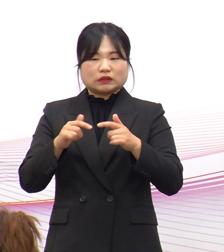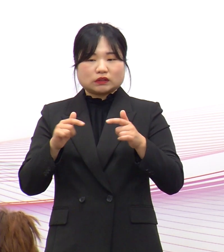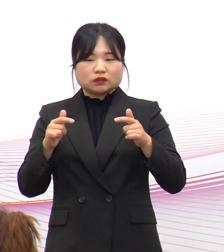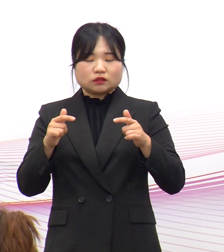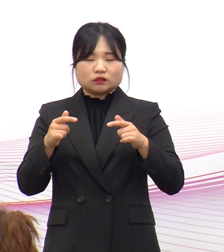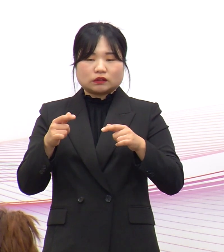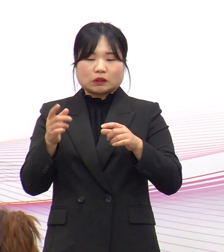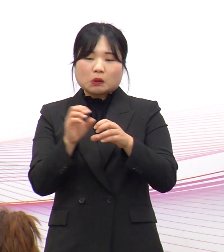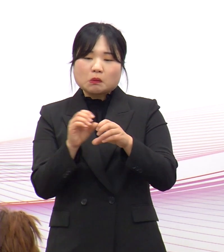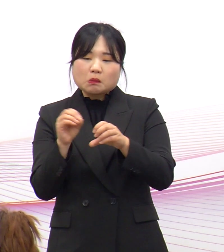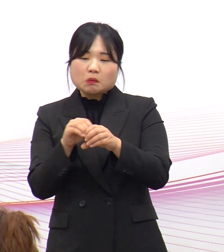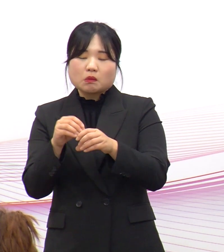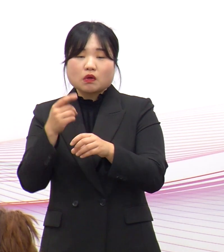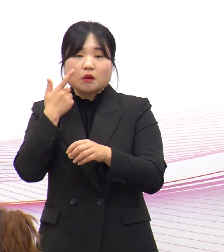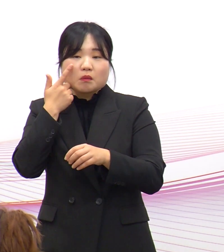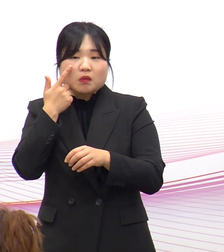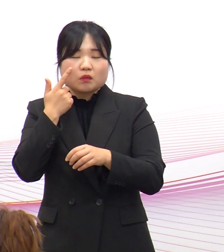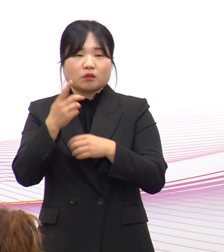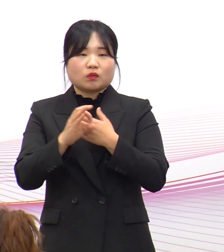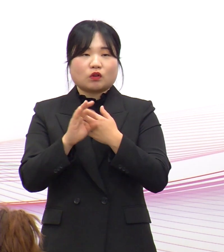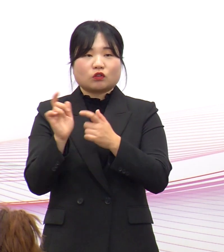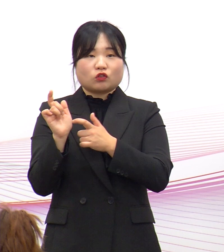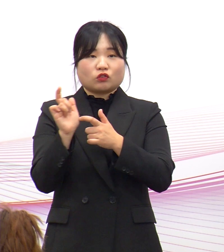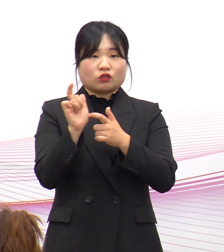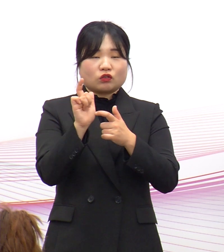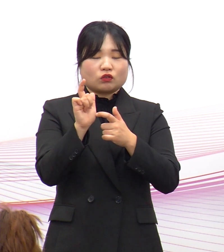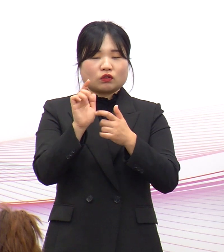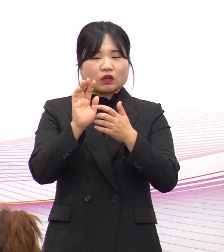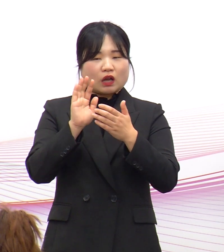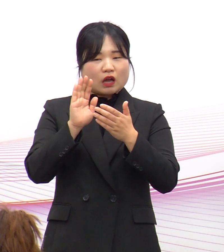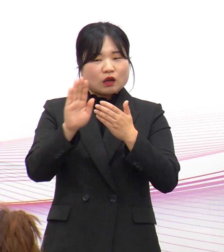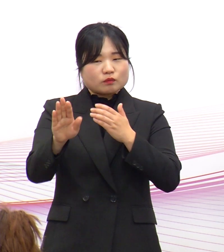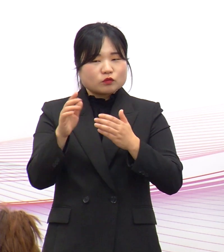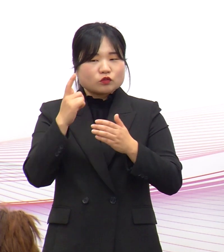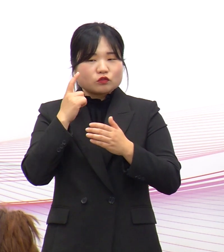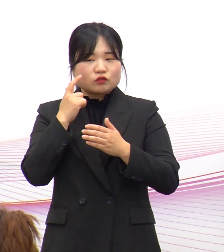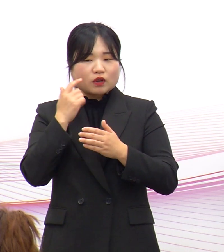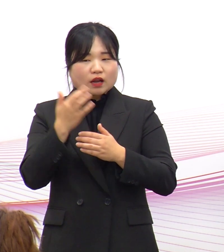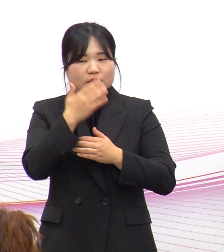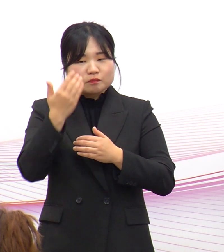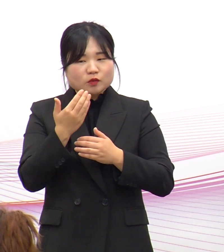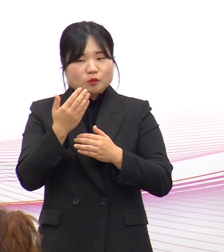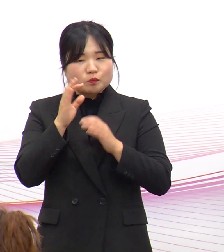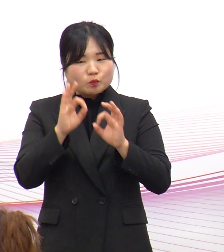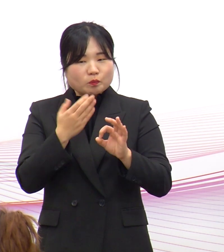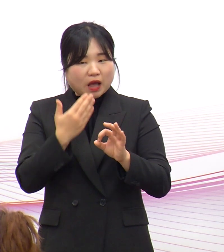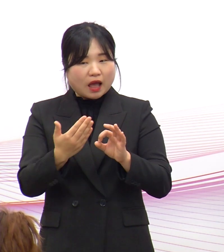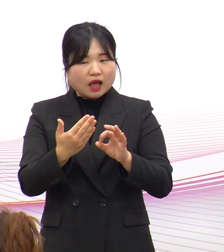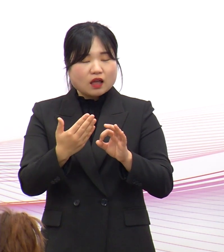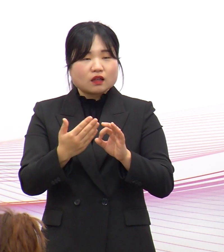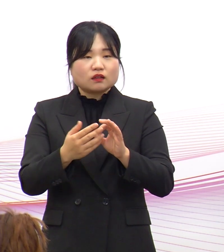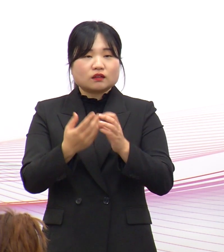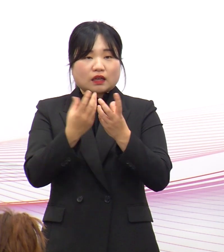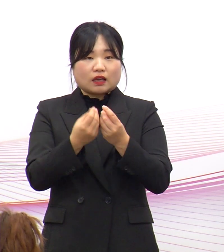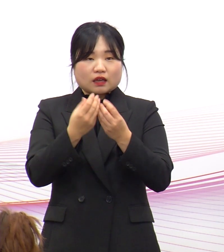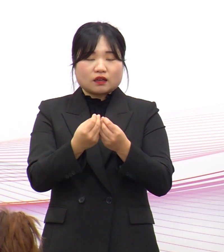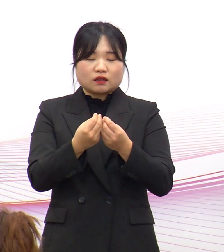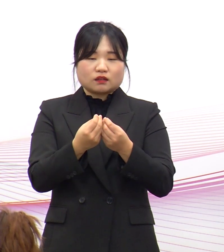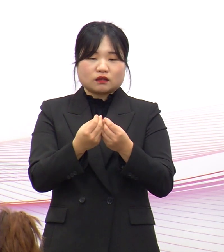넣으면 굉장히 야간에 아름답게 보일 거고 여기가 고속도로